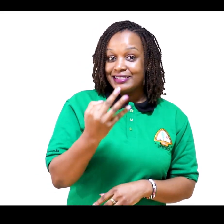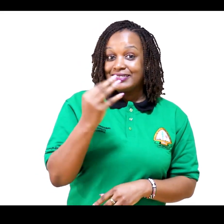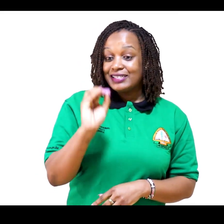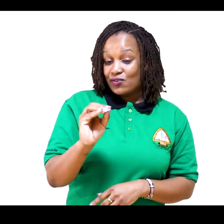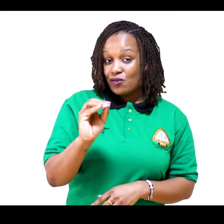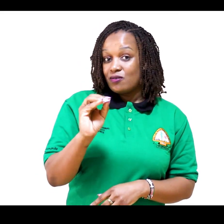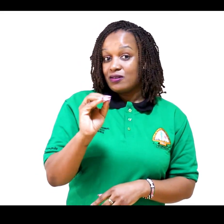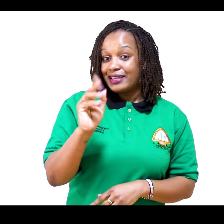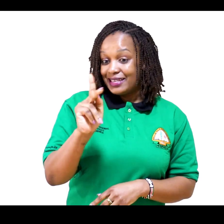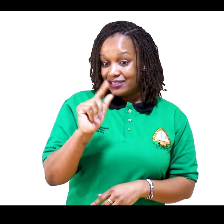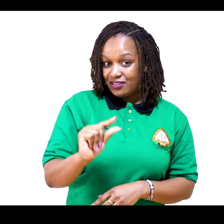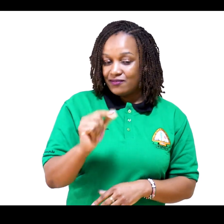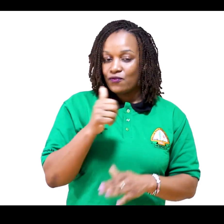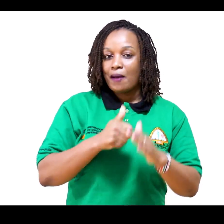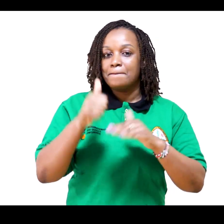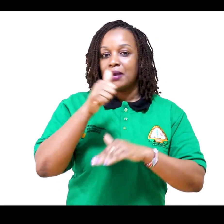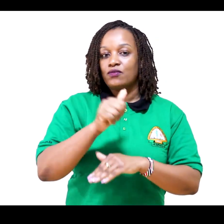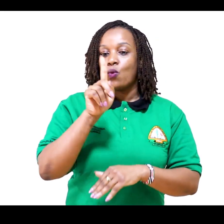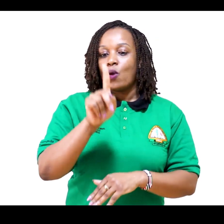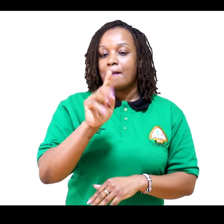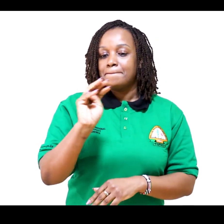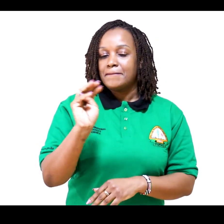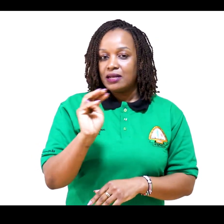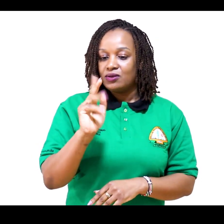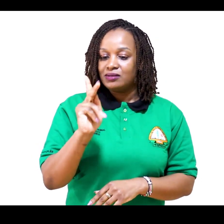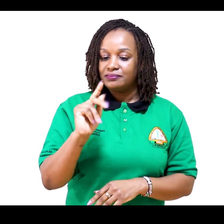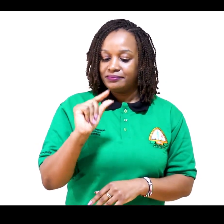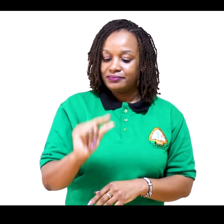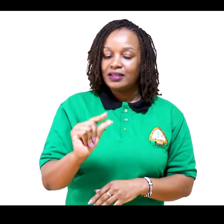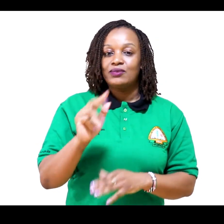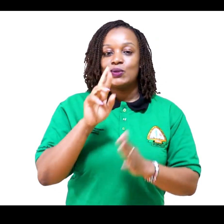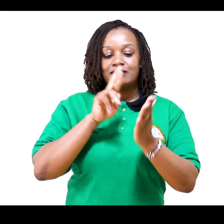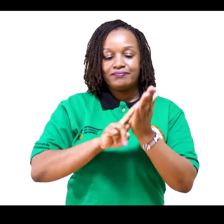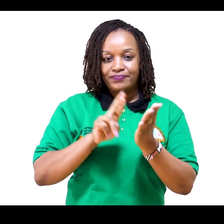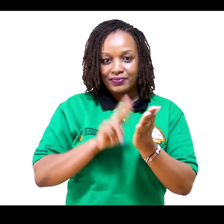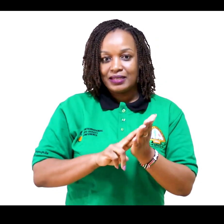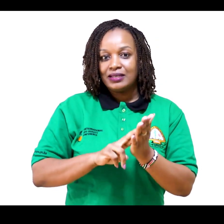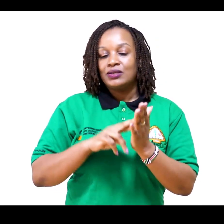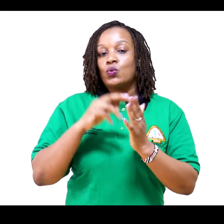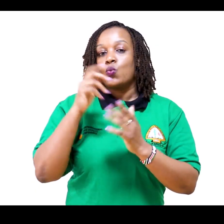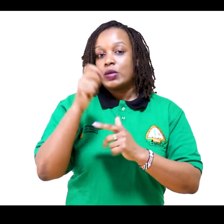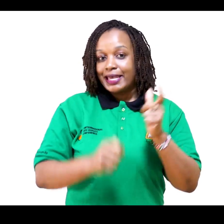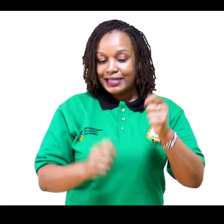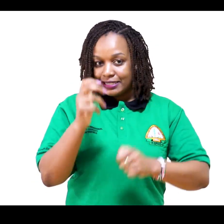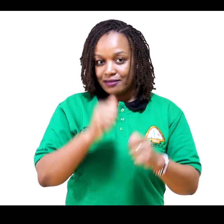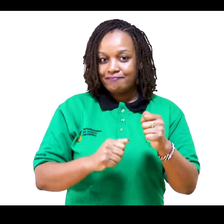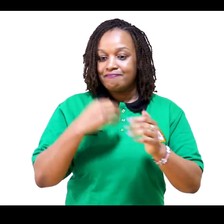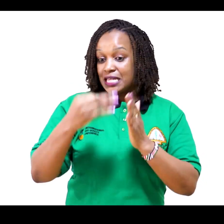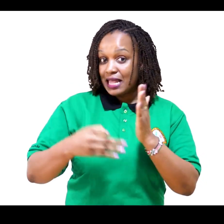0.03 kwa zaidi ya 1,000,000 kilo kwa wasagaji wa ngano waliosajiliwa. Huduma